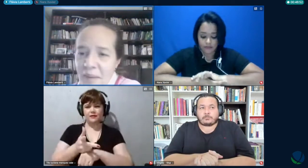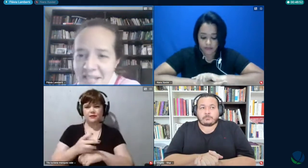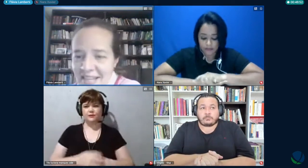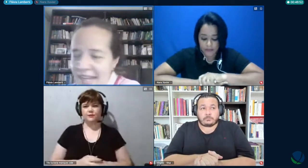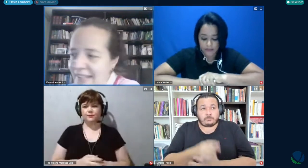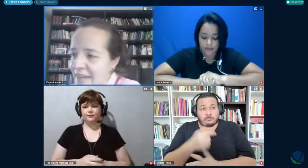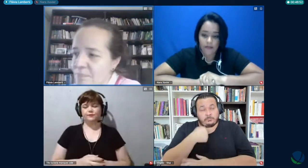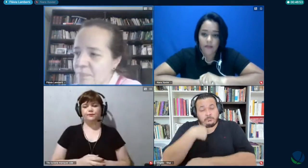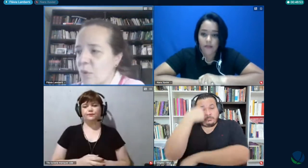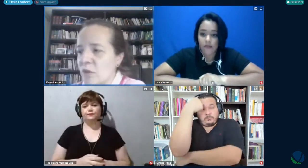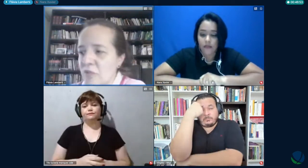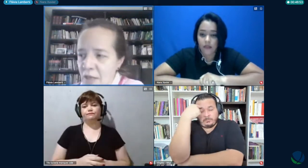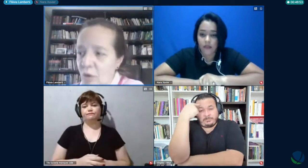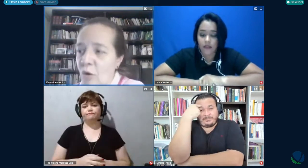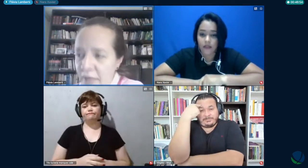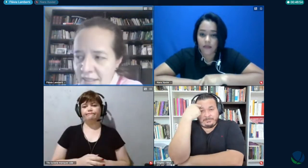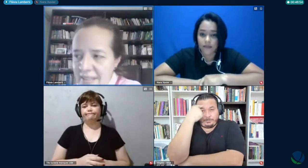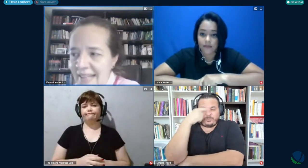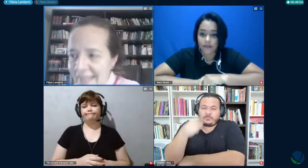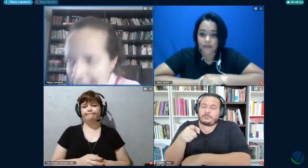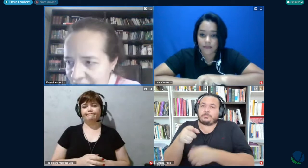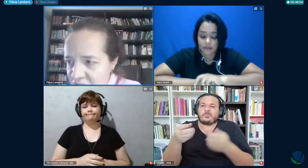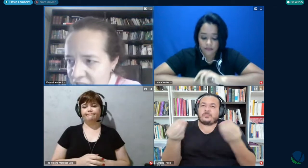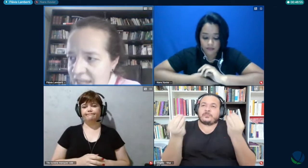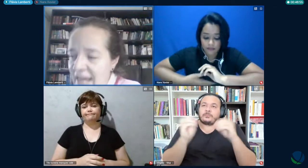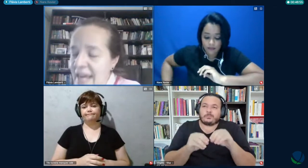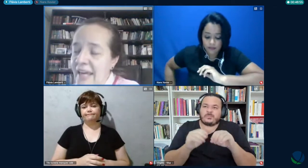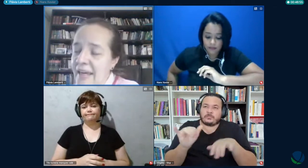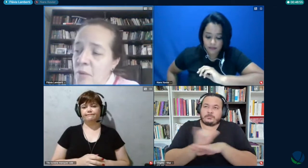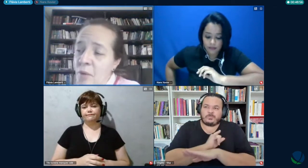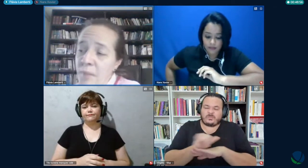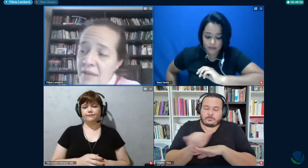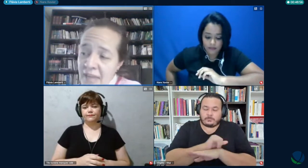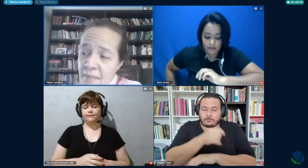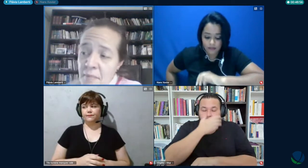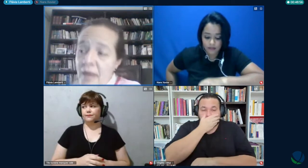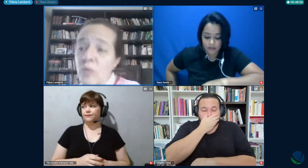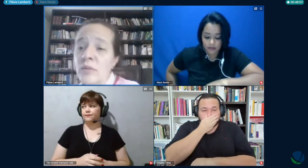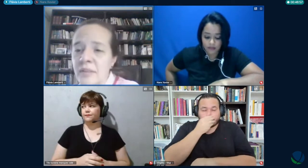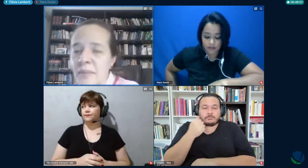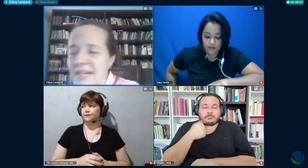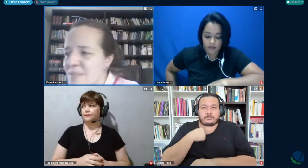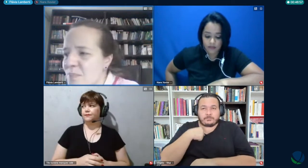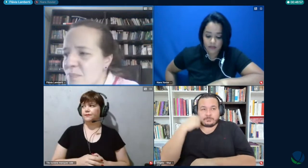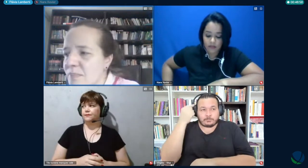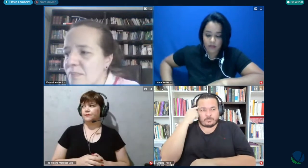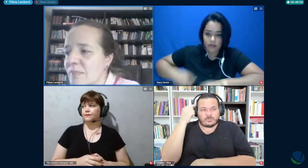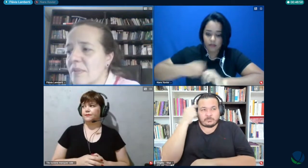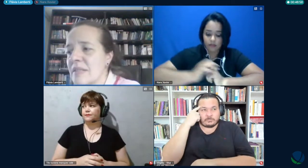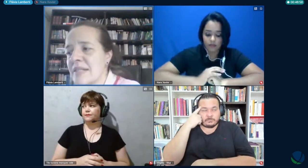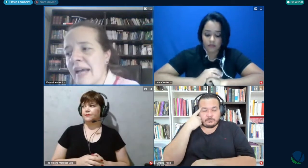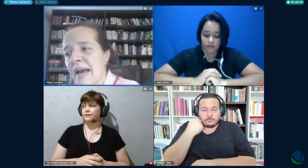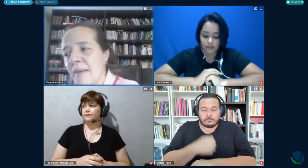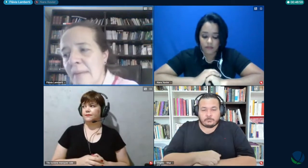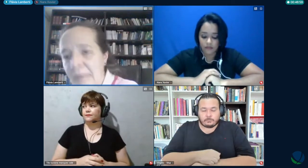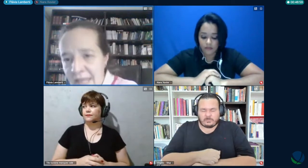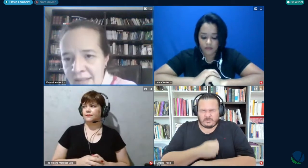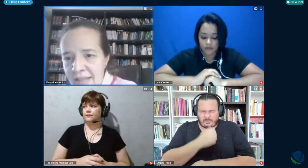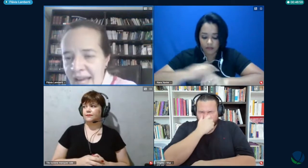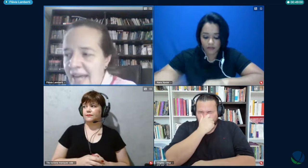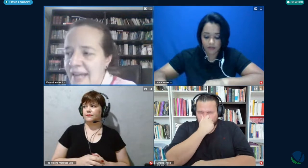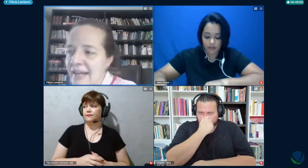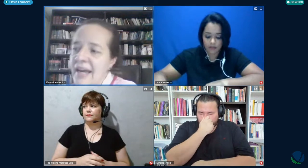eu pensei até, quando você colocou em estratégias, eu fiquei me perguntando, mas, assim, na